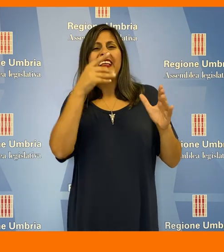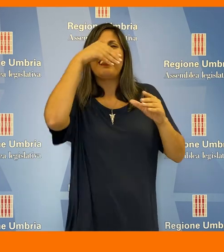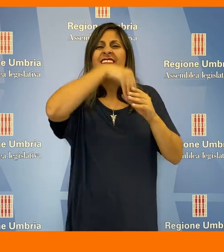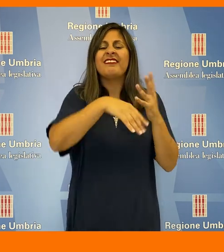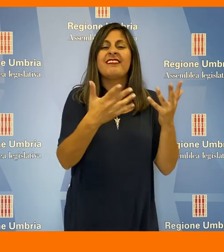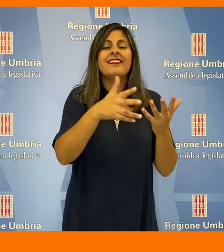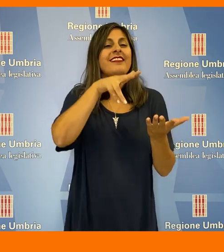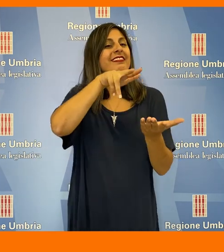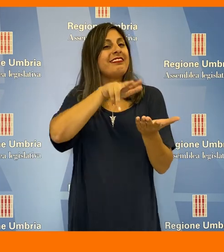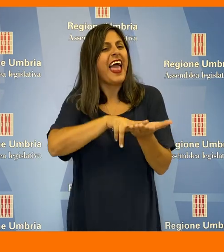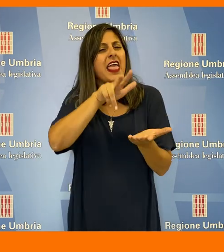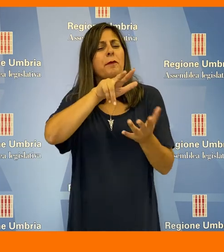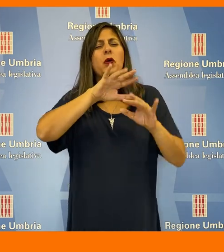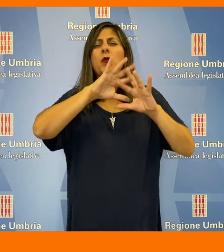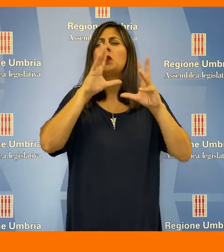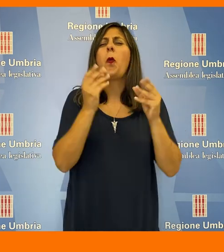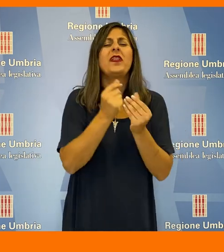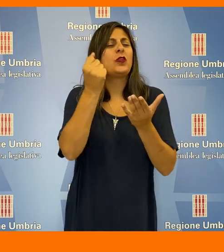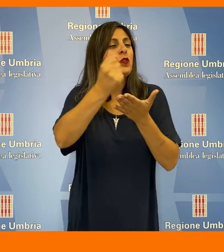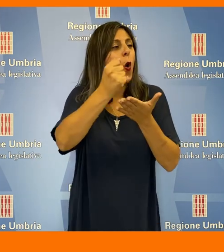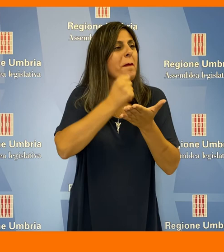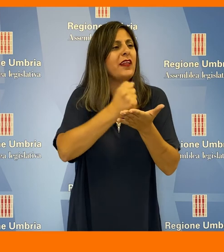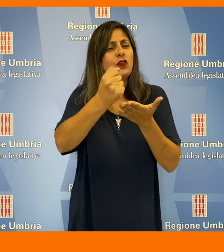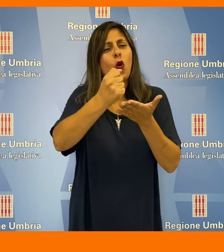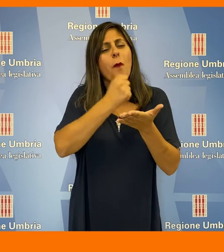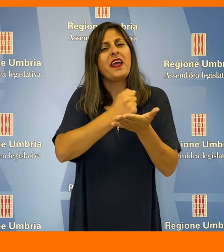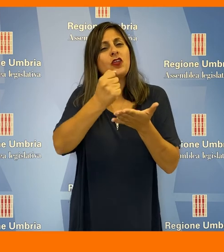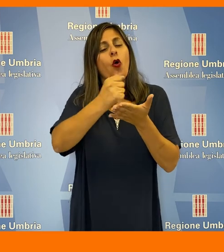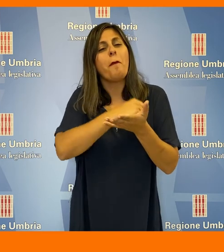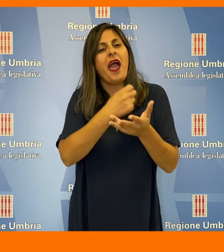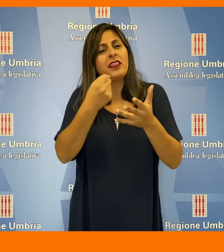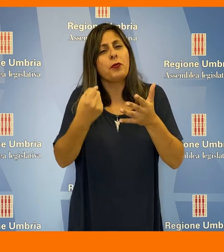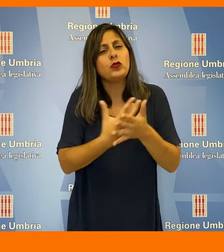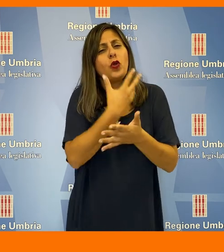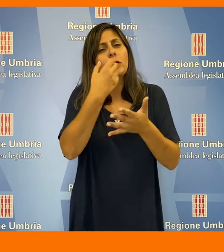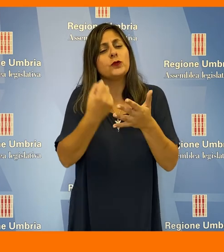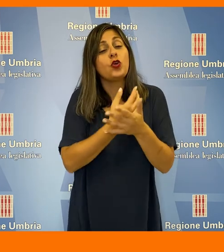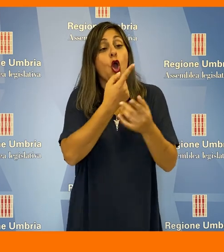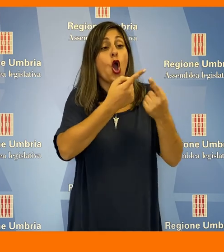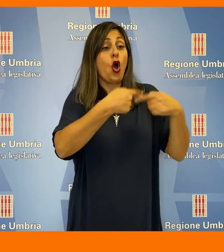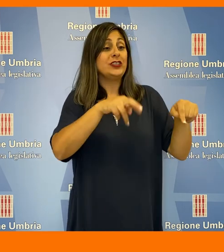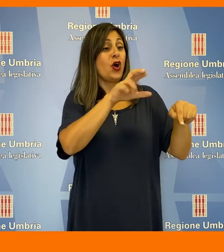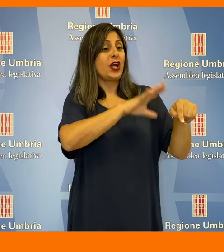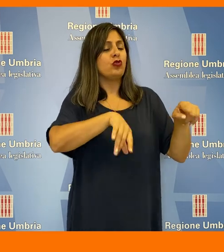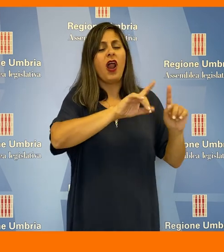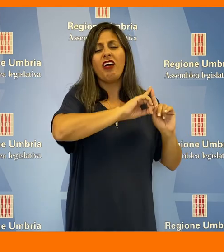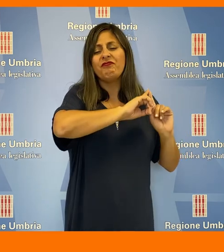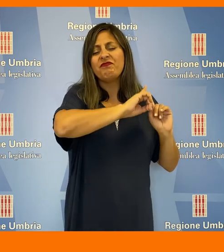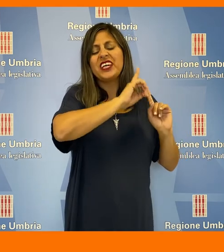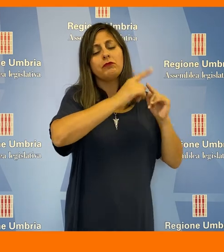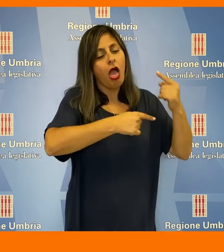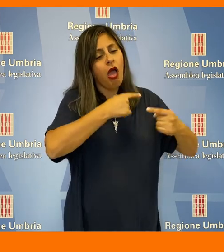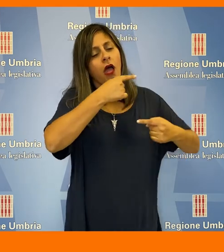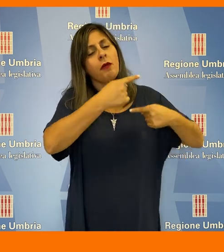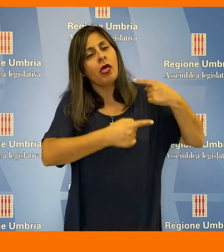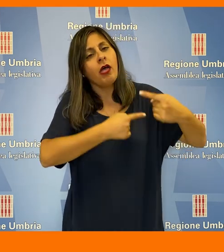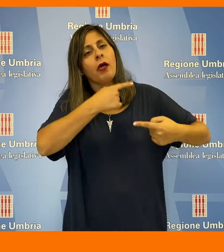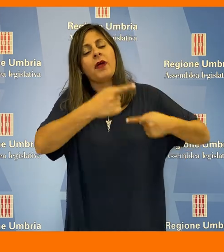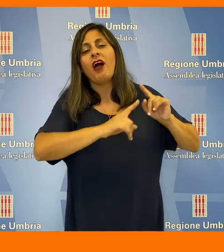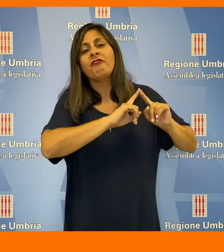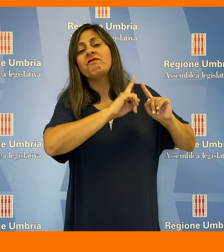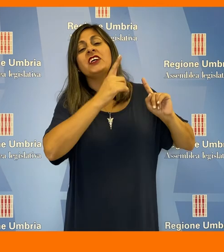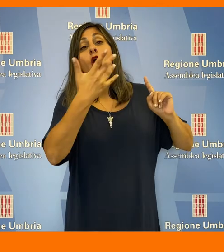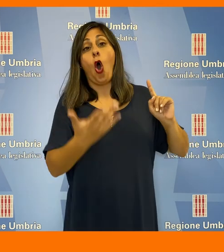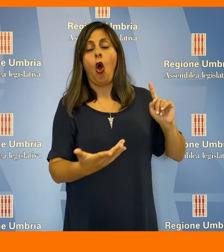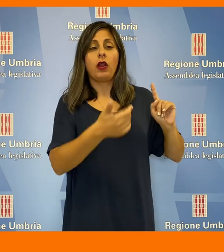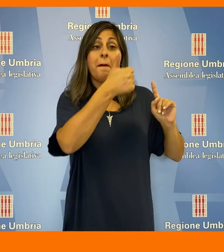conservano le delibere e tutta la documentazione prodotta dai consigli regionali che si sono succeduti